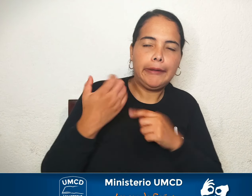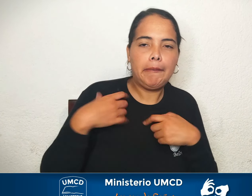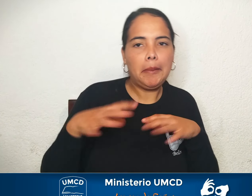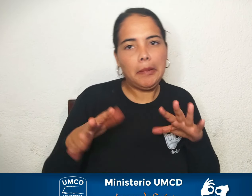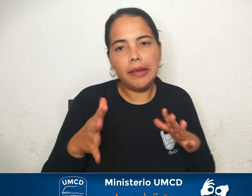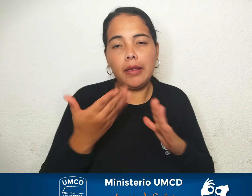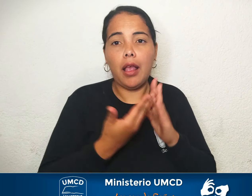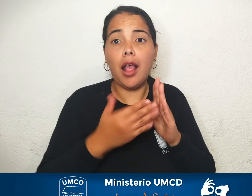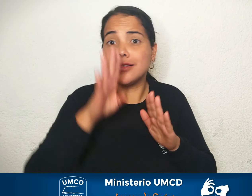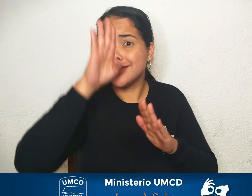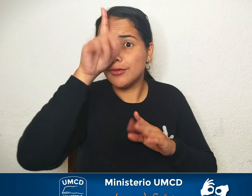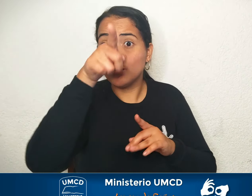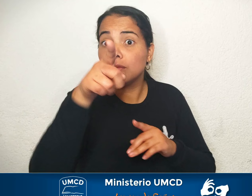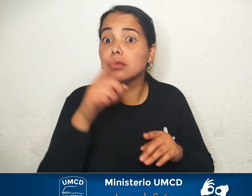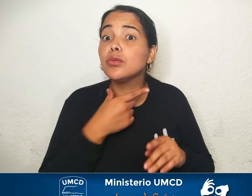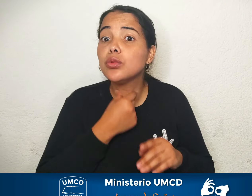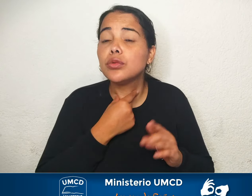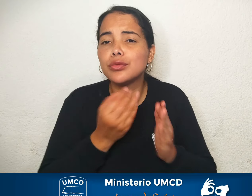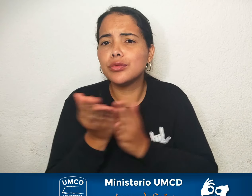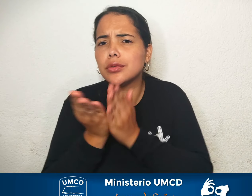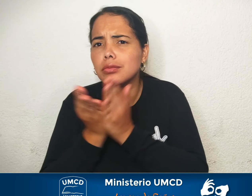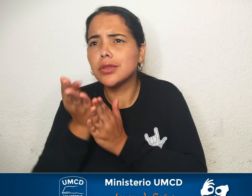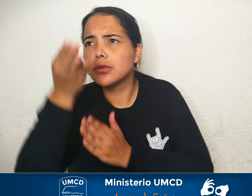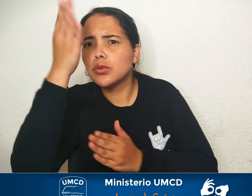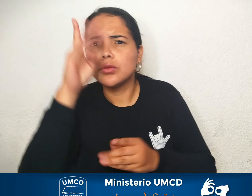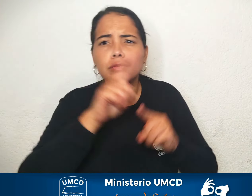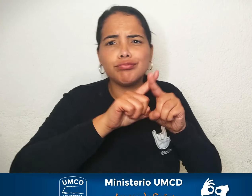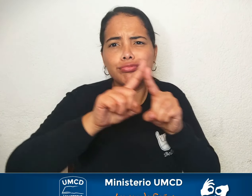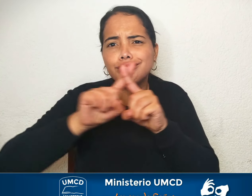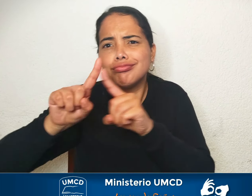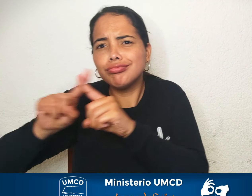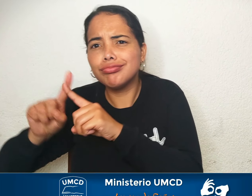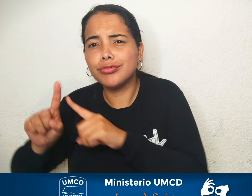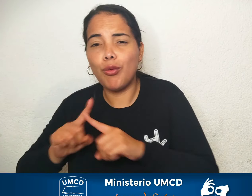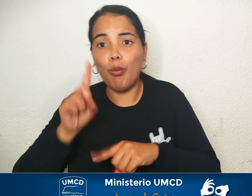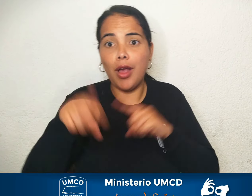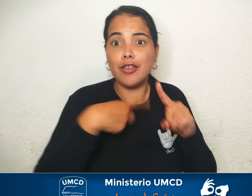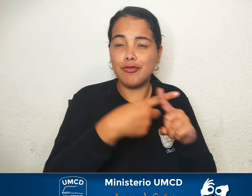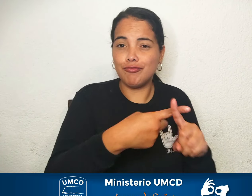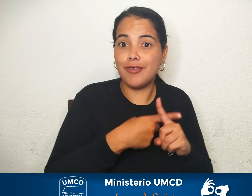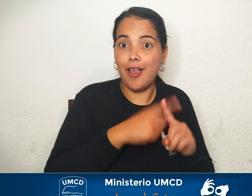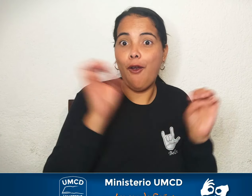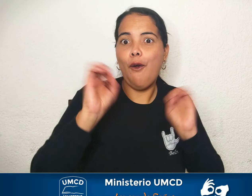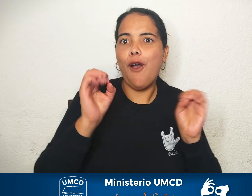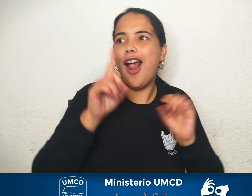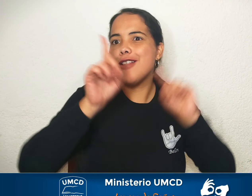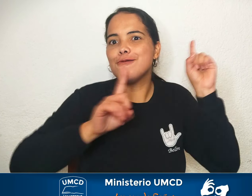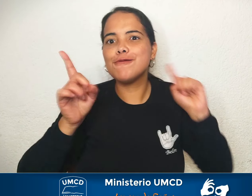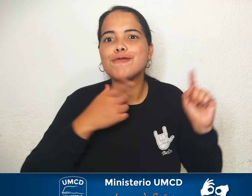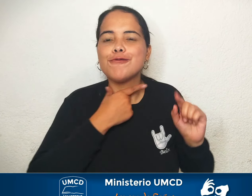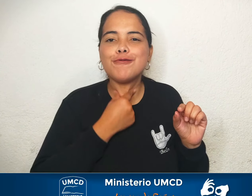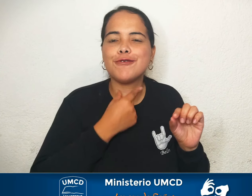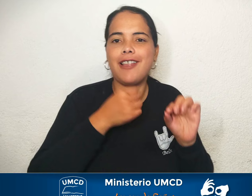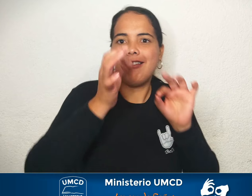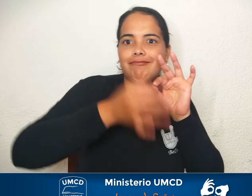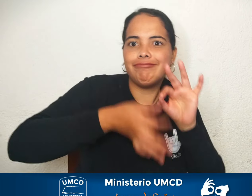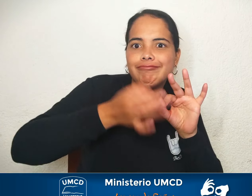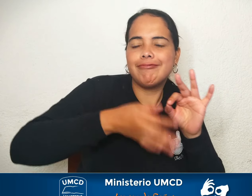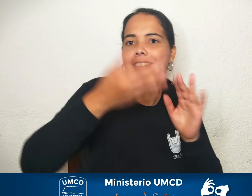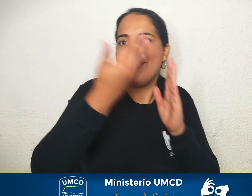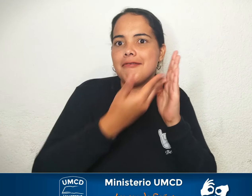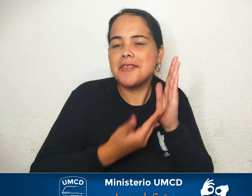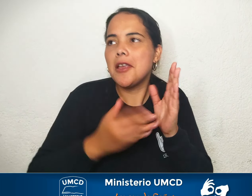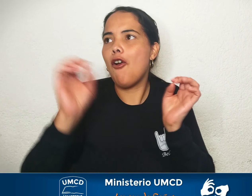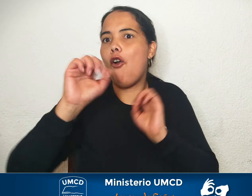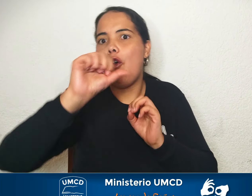alguna manera ha participado en lo que Dios ha venido haciendo desde el día de la salvación y aún antes de eso hasta